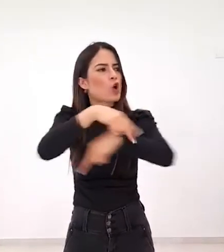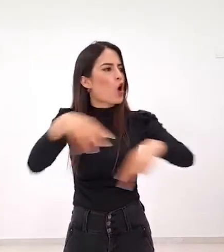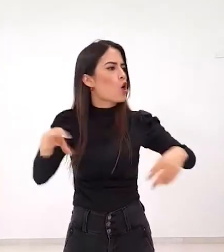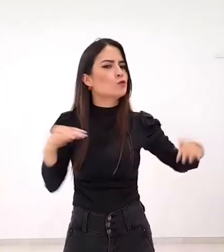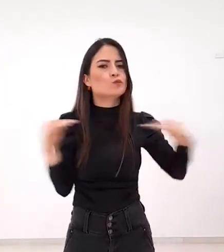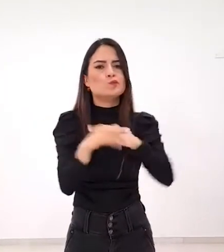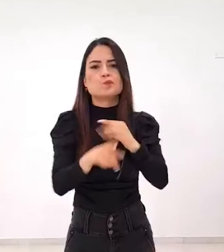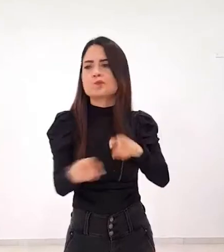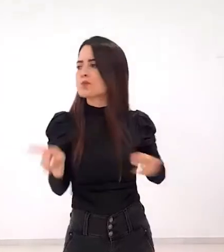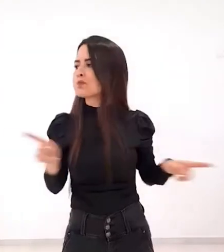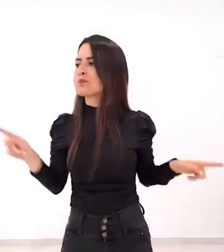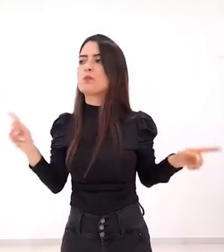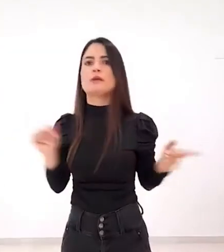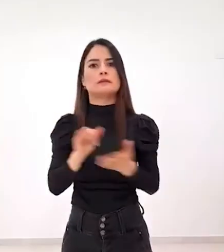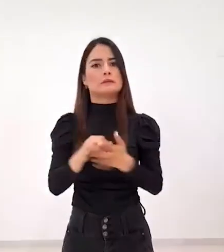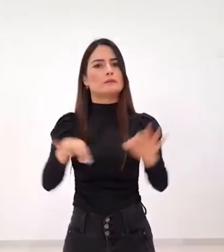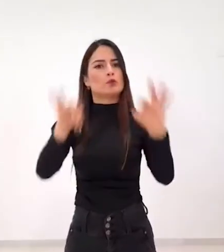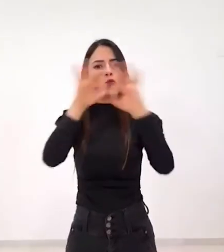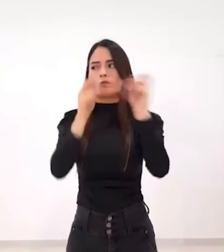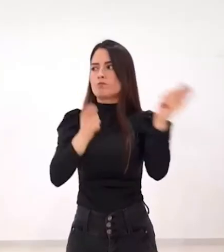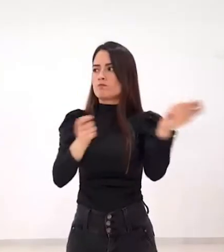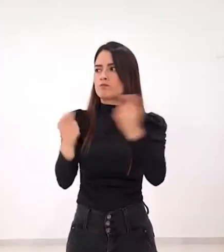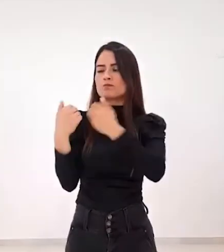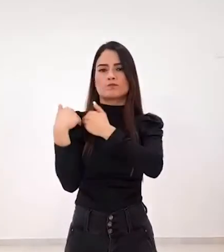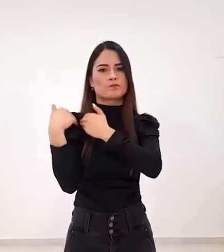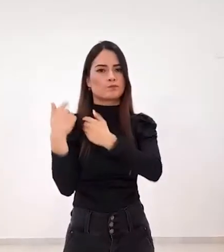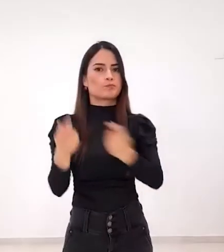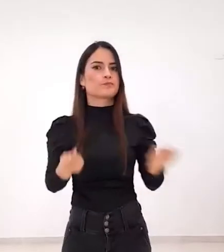ellos son los importantes